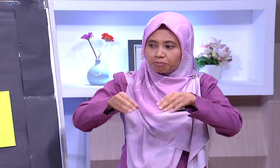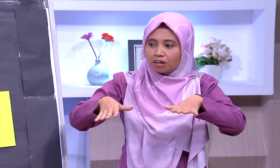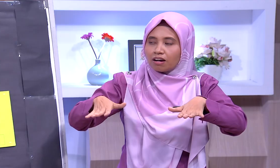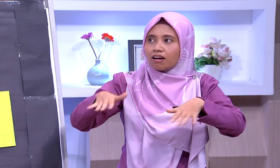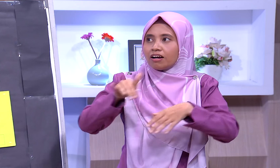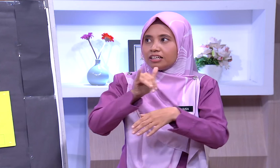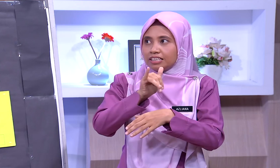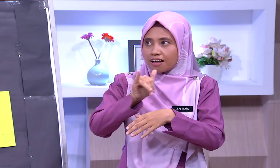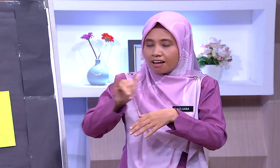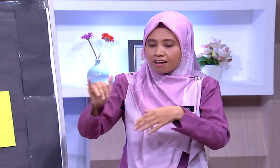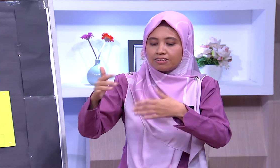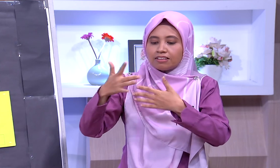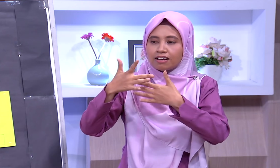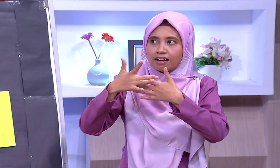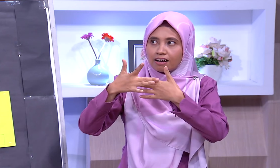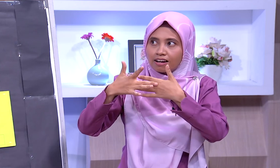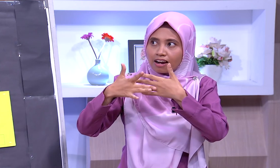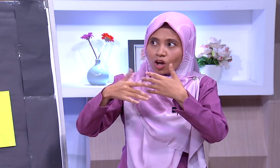tumpahnya darahku